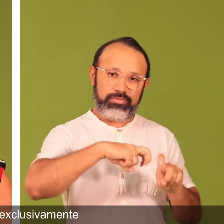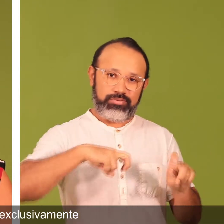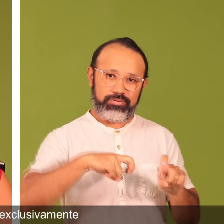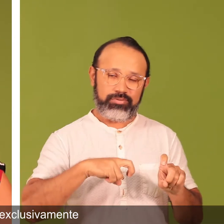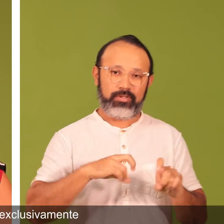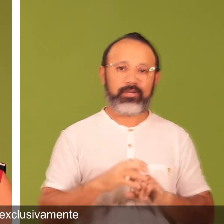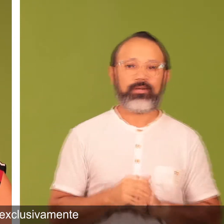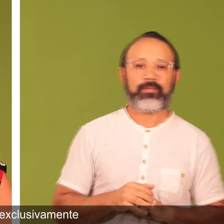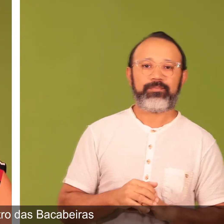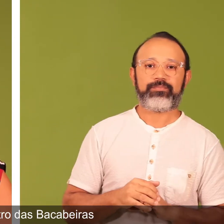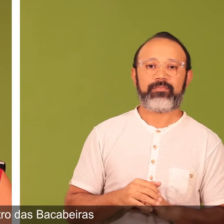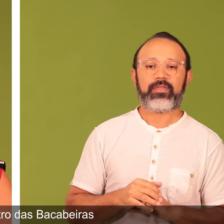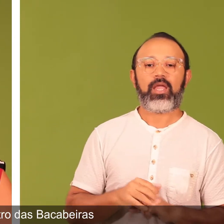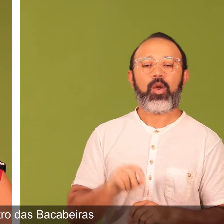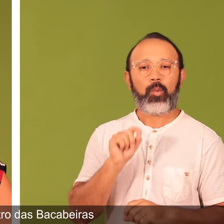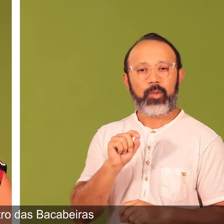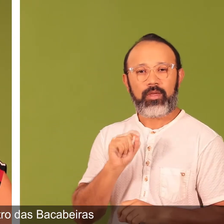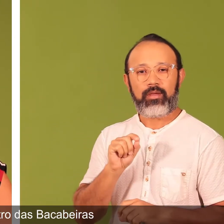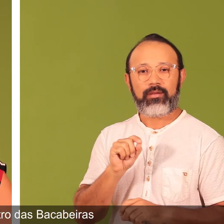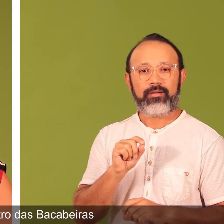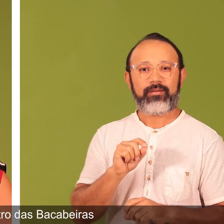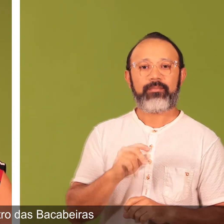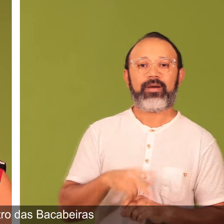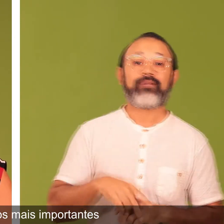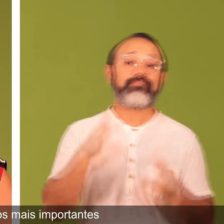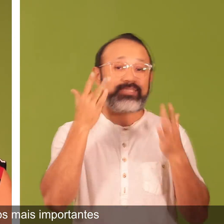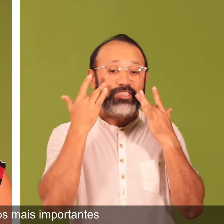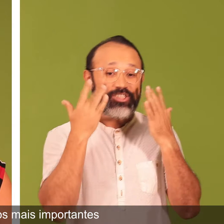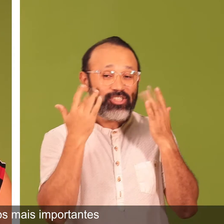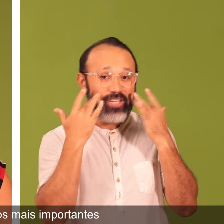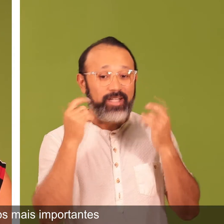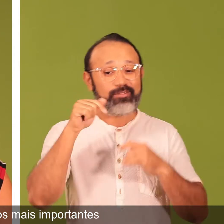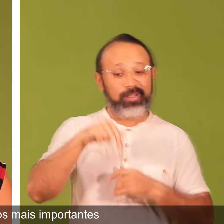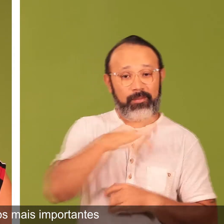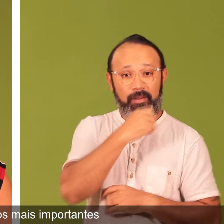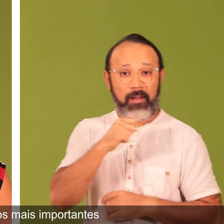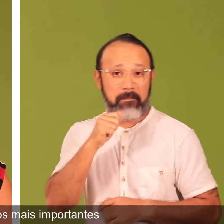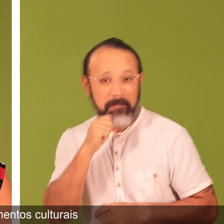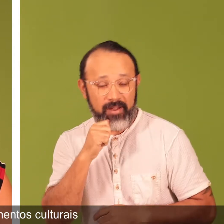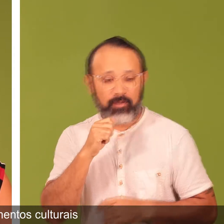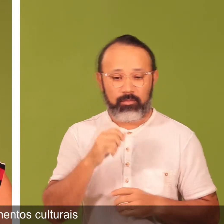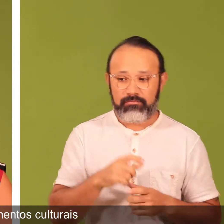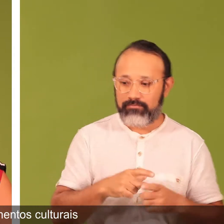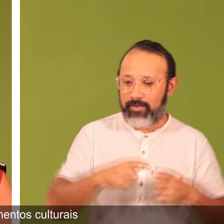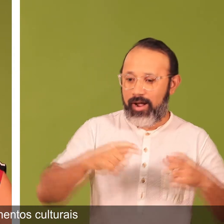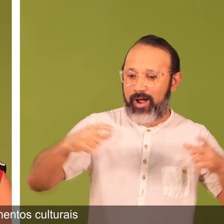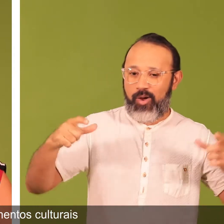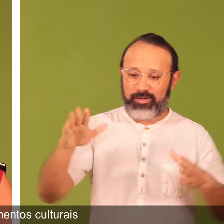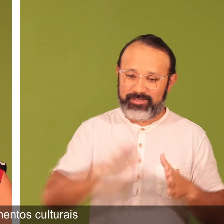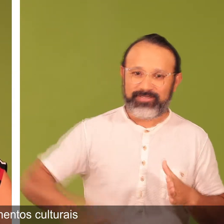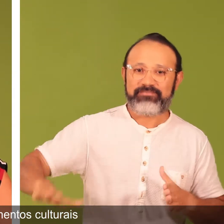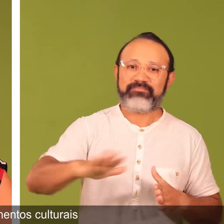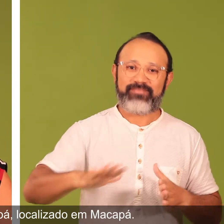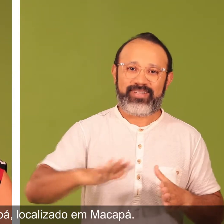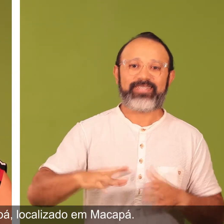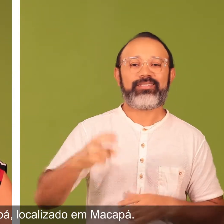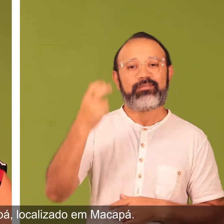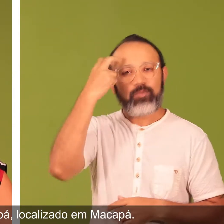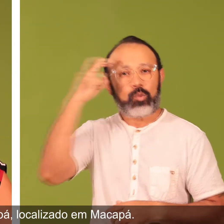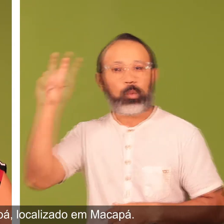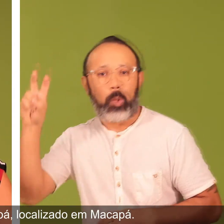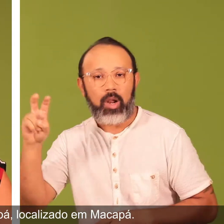voltado exclusivamente para o teatro das Bacabeiras que é um dos mais importantes equipamentos culturais